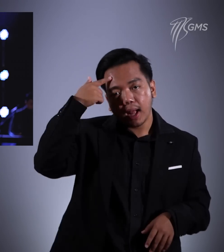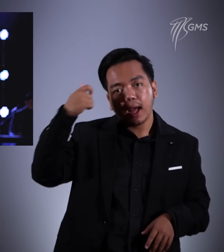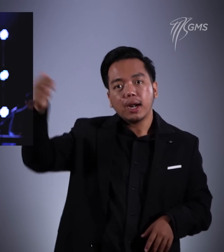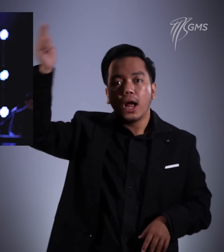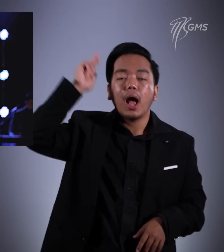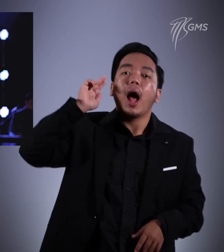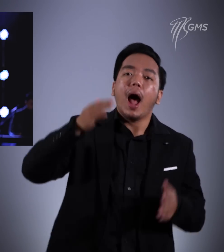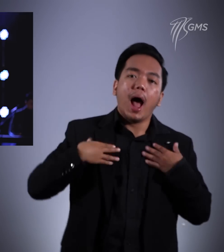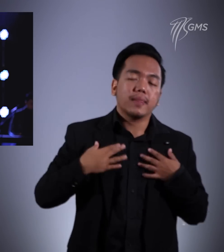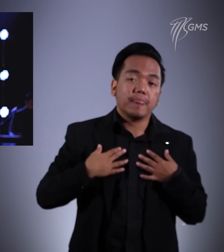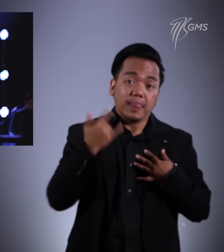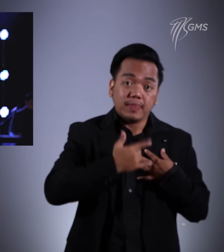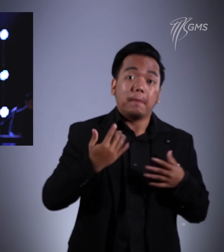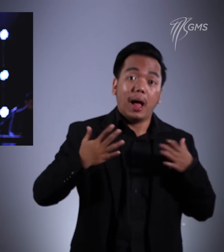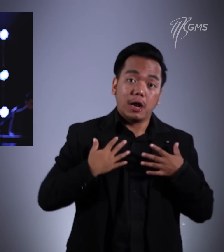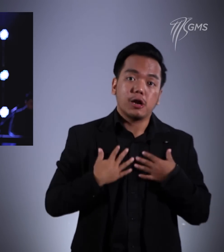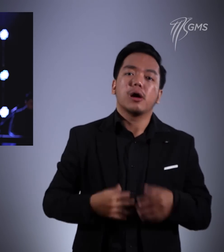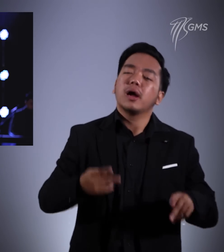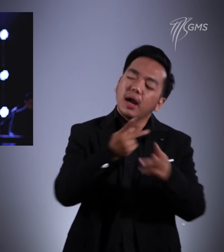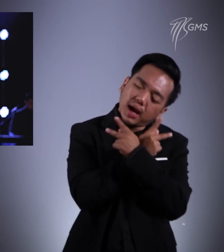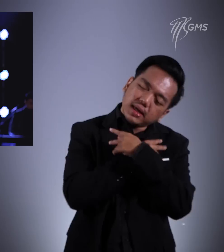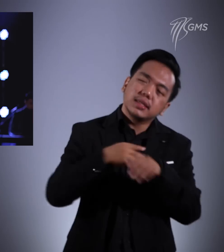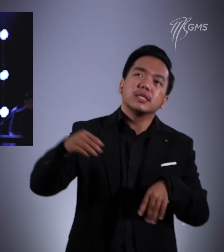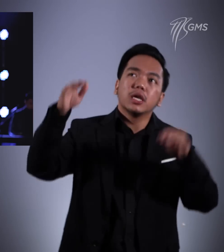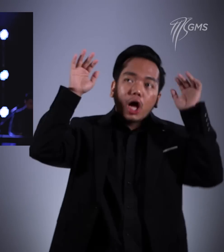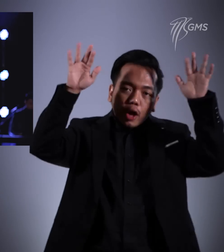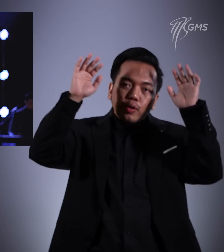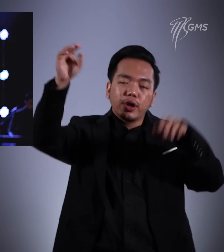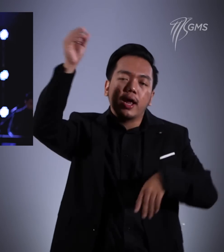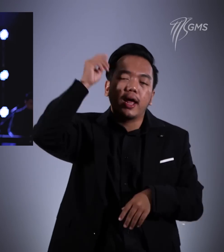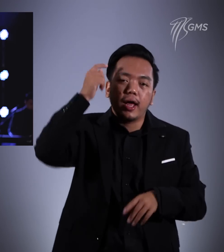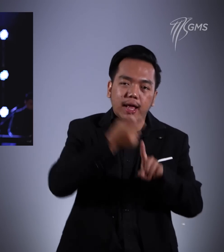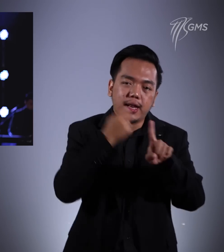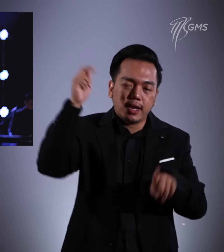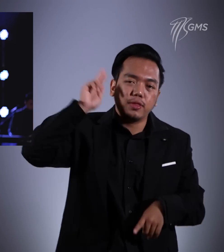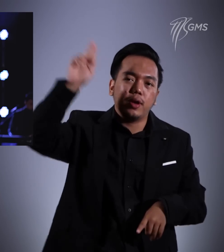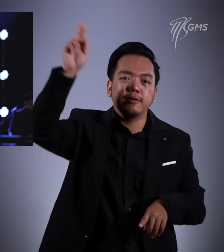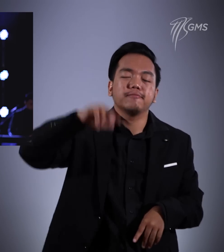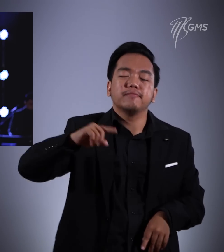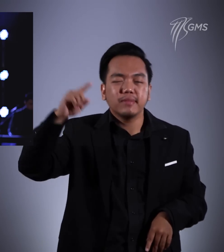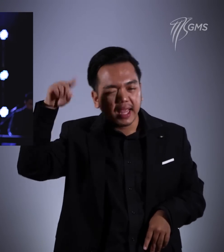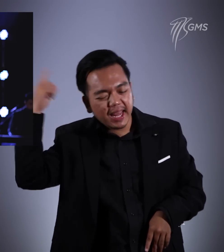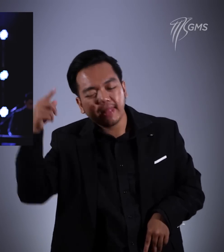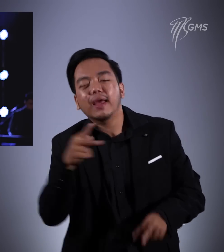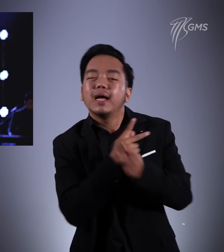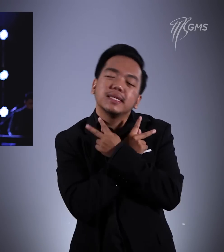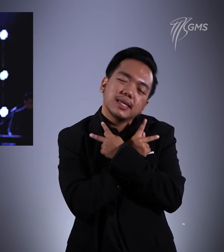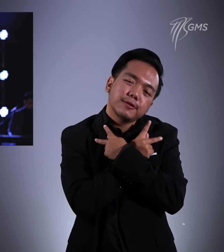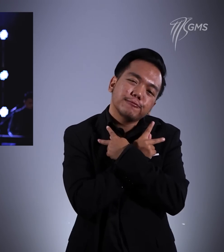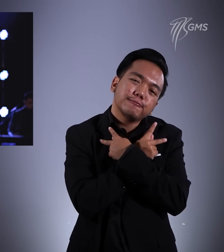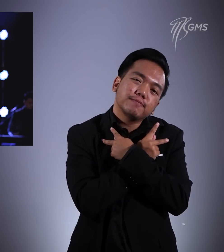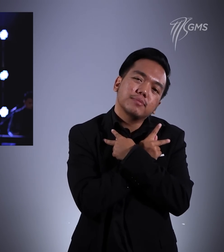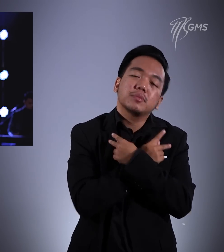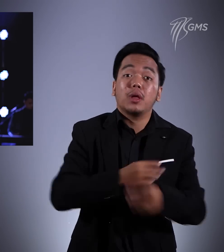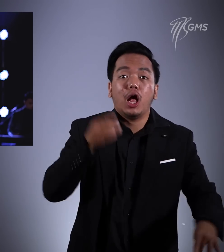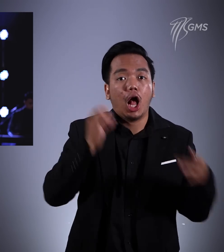dalam murkanya. Sebab dalam murka ingatlah akan kasih sayang. Ya, ingat itu. Kalau